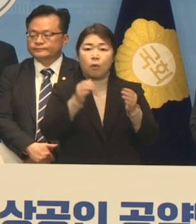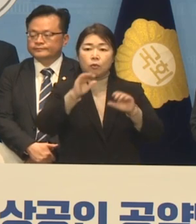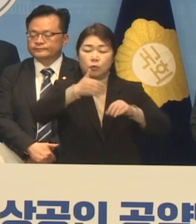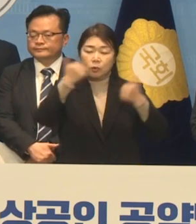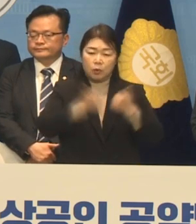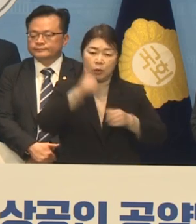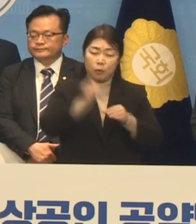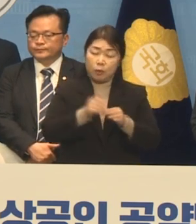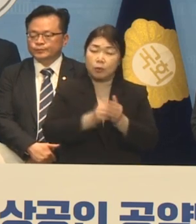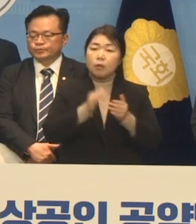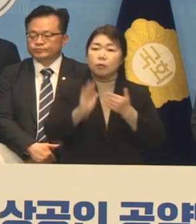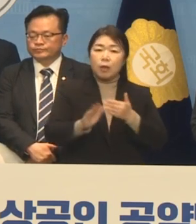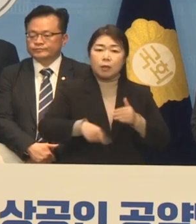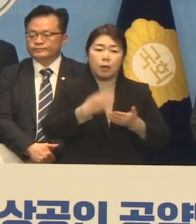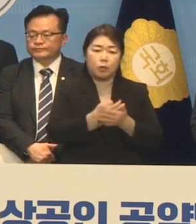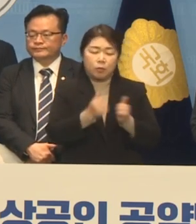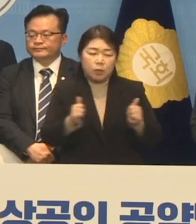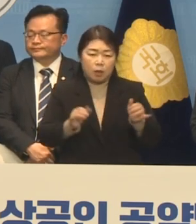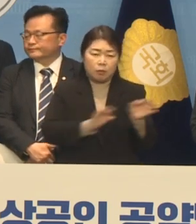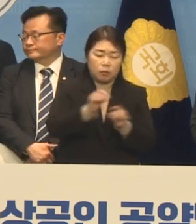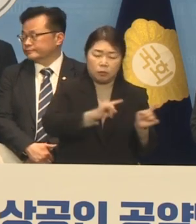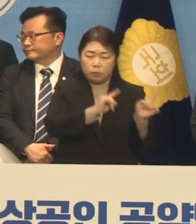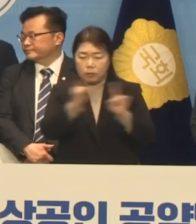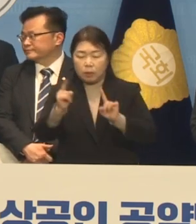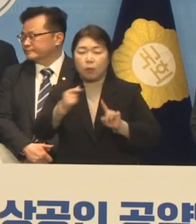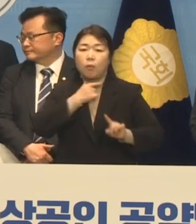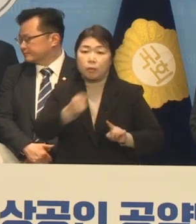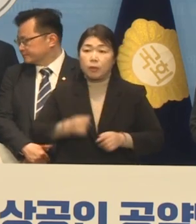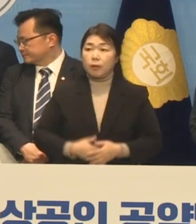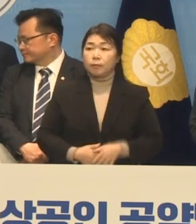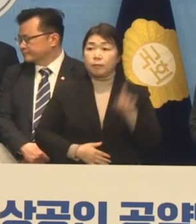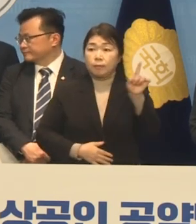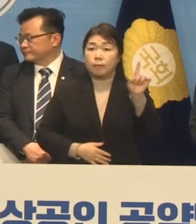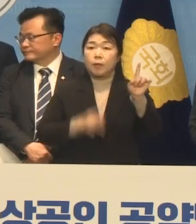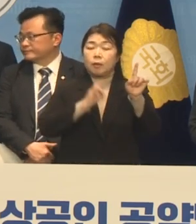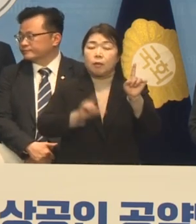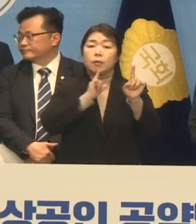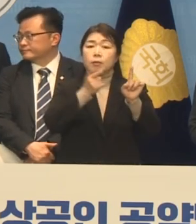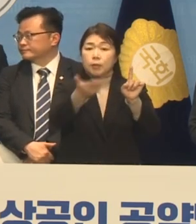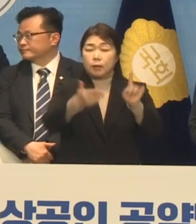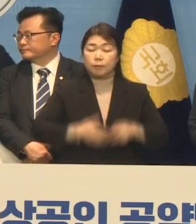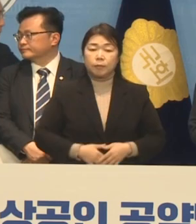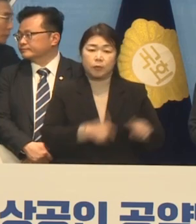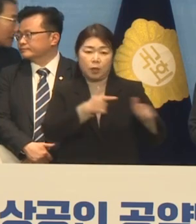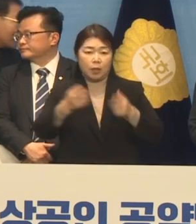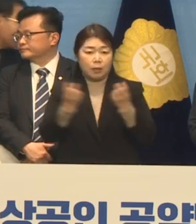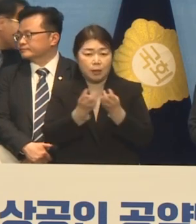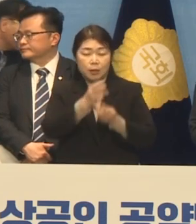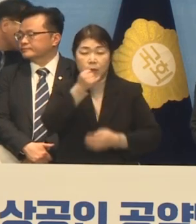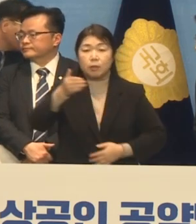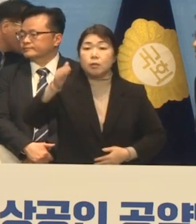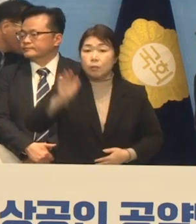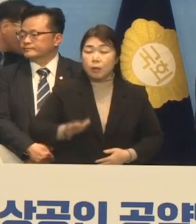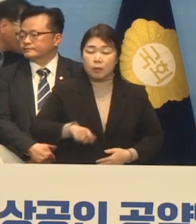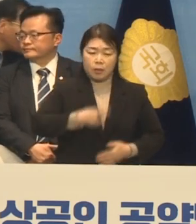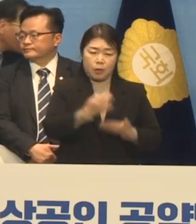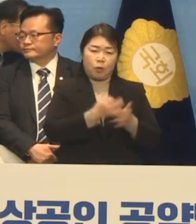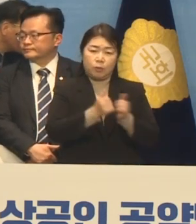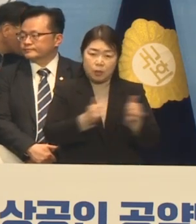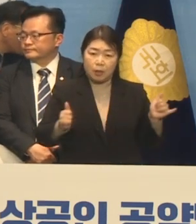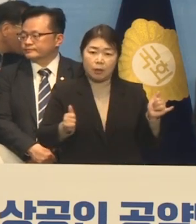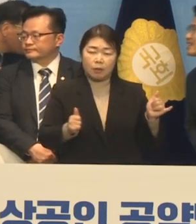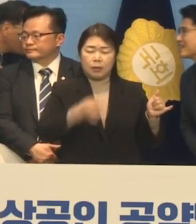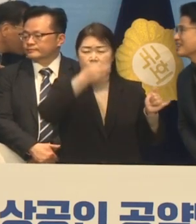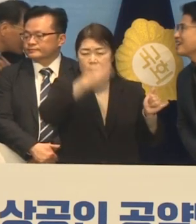있는 계기가 마련되기를 기대합니다. 한 가지만 말씀드리겠습니다. 여러 가지 대책이 있겠습니다만 자영업자들이 크게